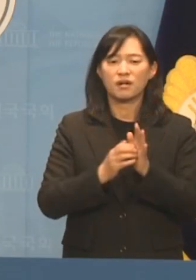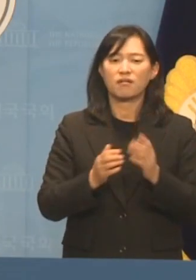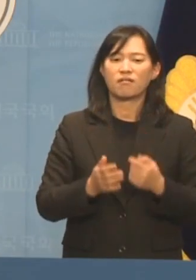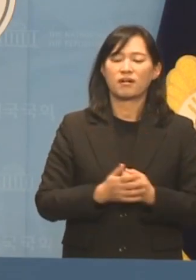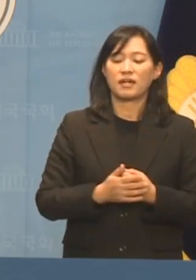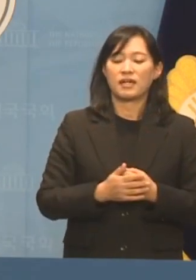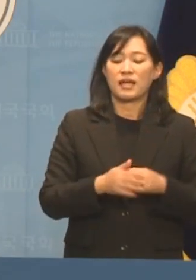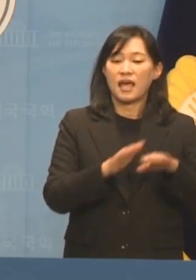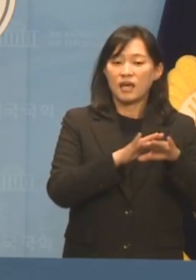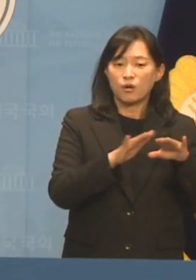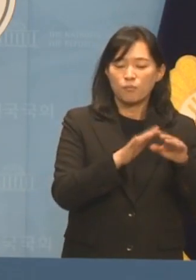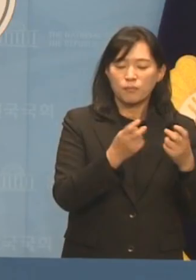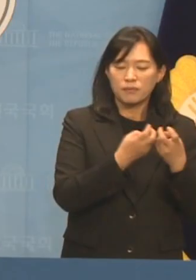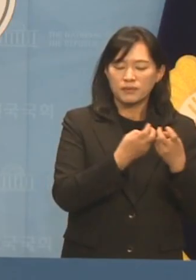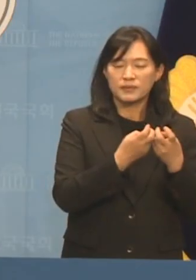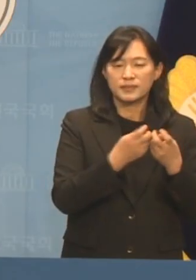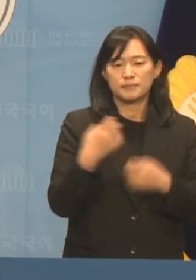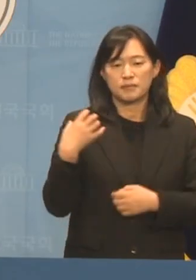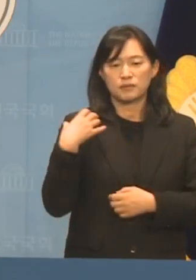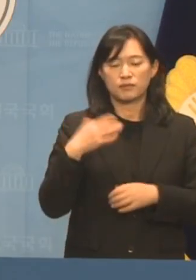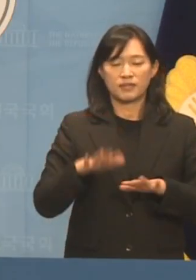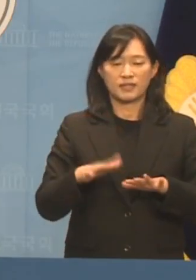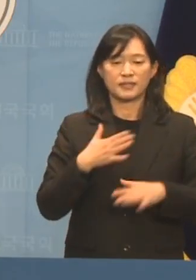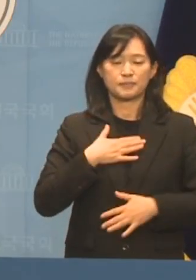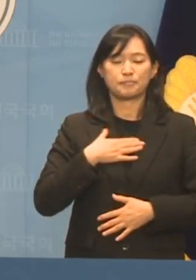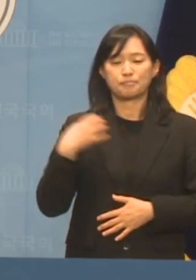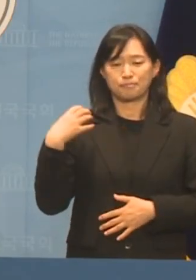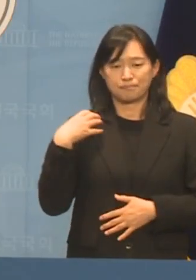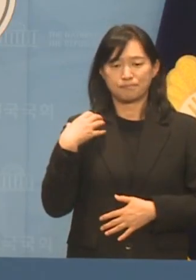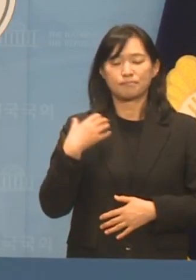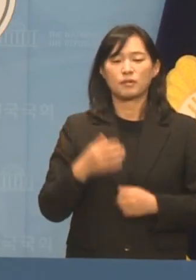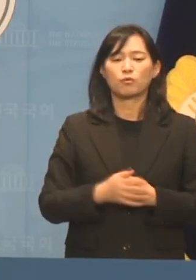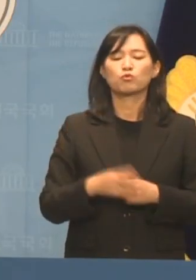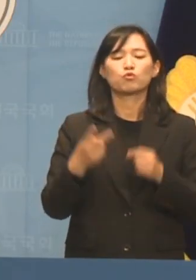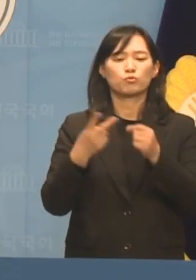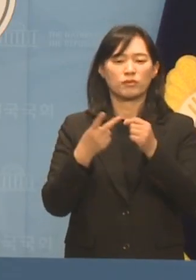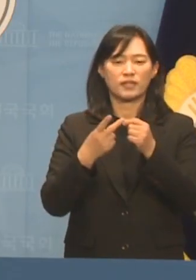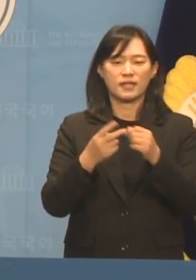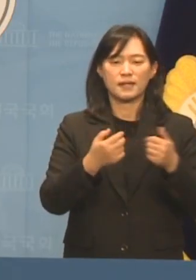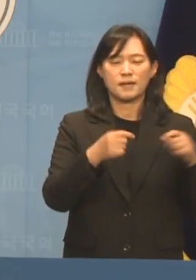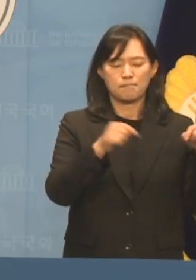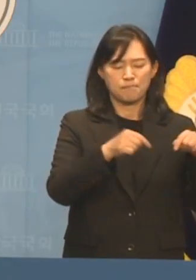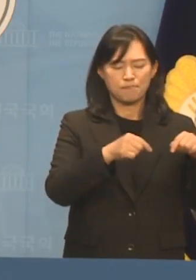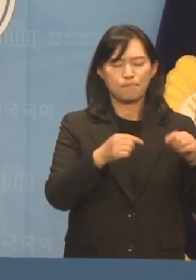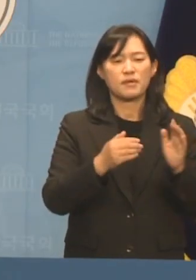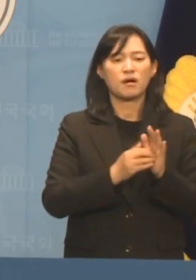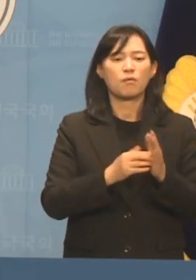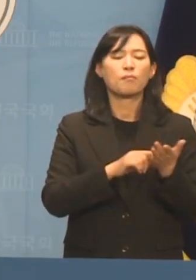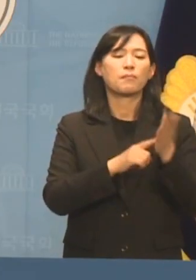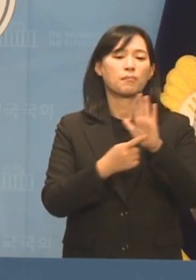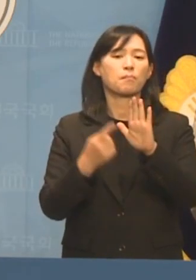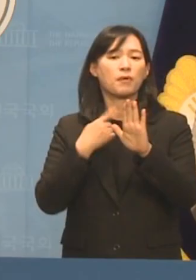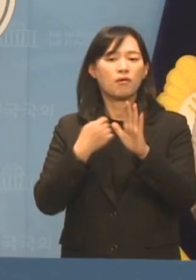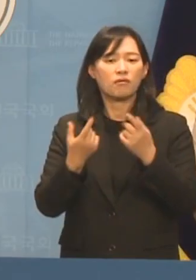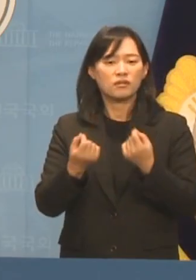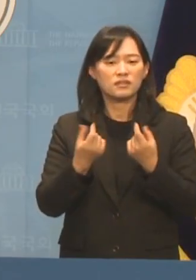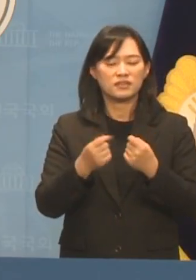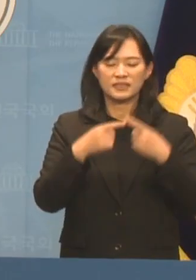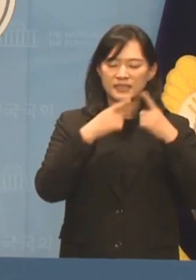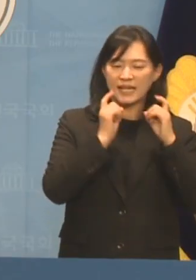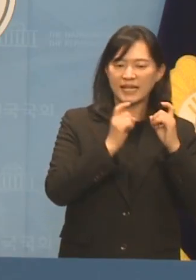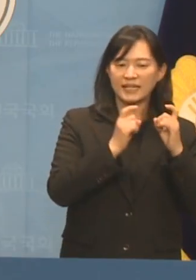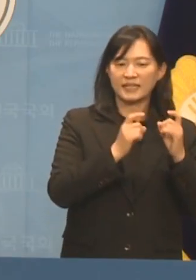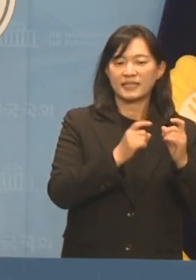TF를 만들어서 제가 TF 단장을 맡으면서 2번의 간담회를 통해서 발표했던 것처럼 개인